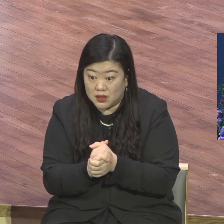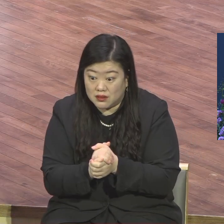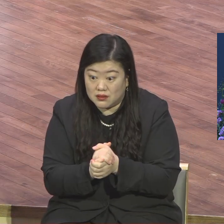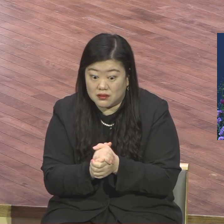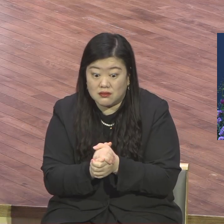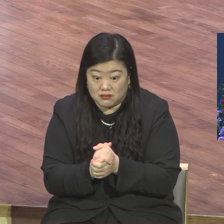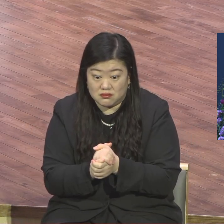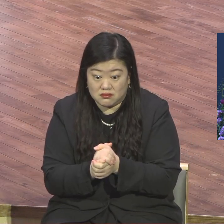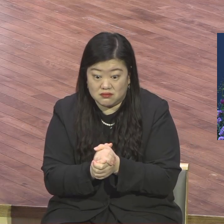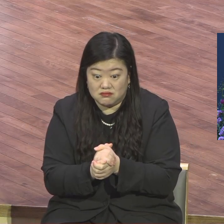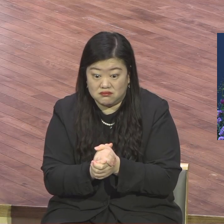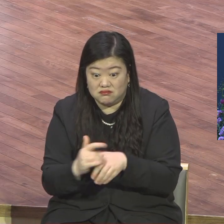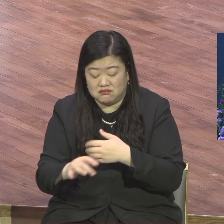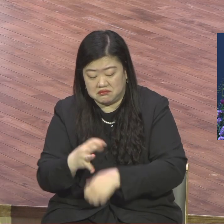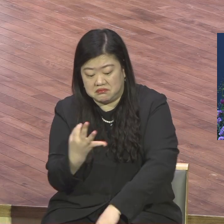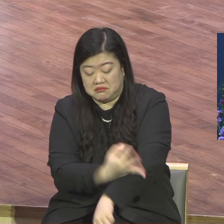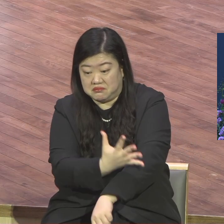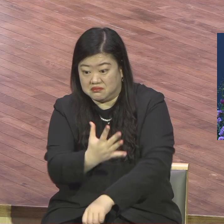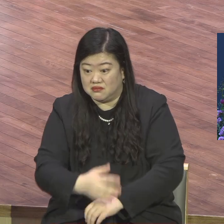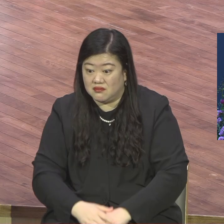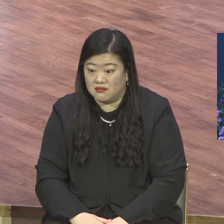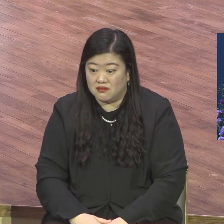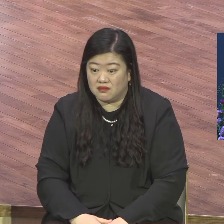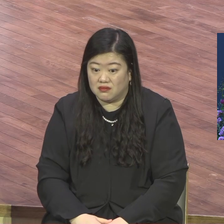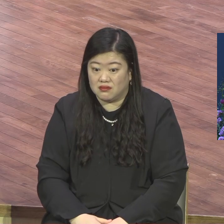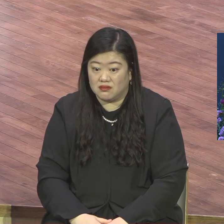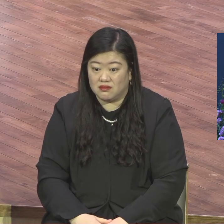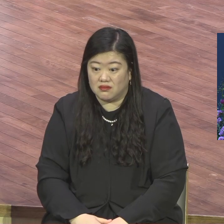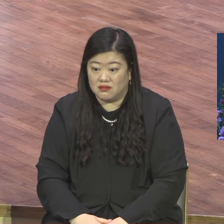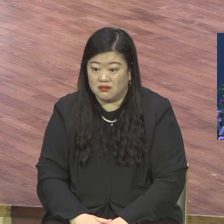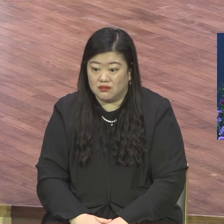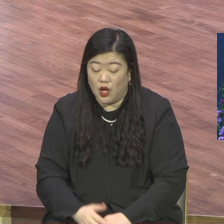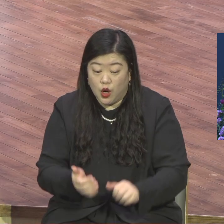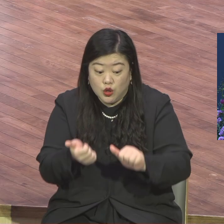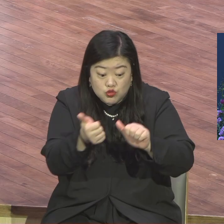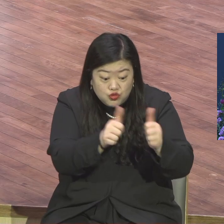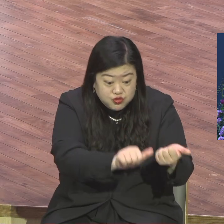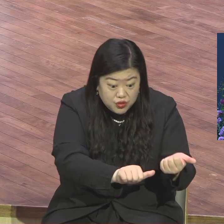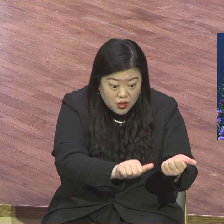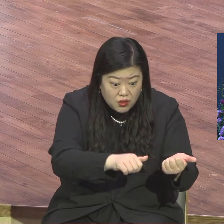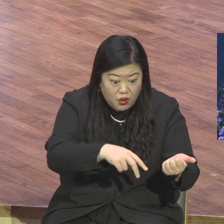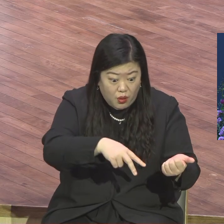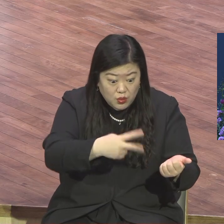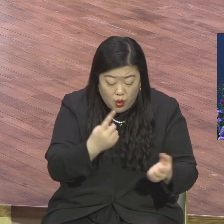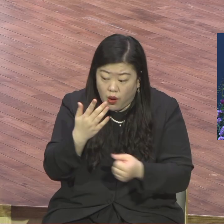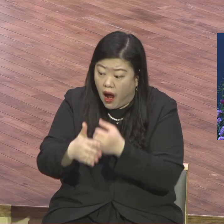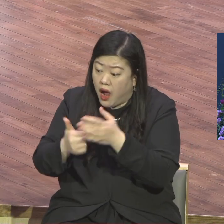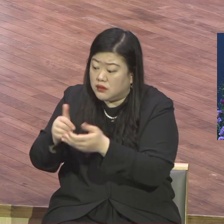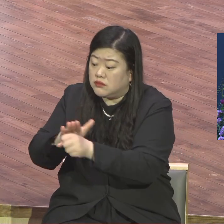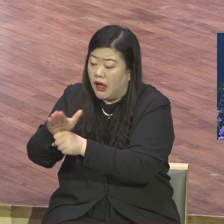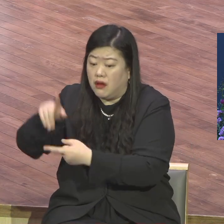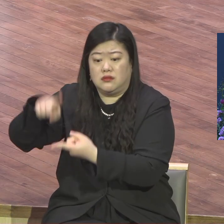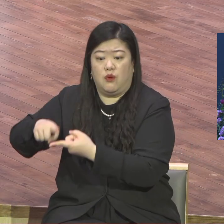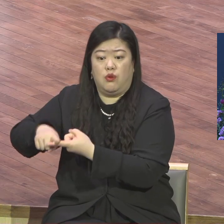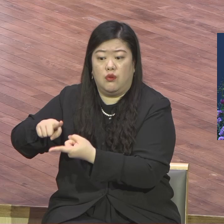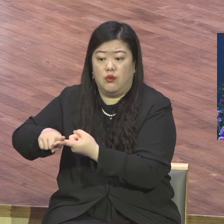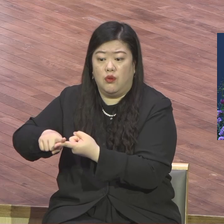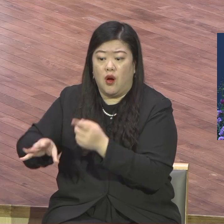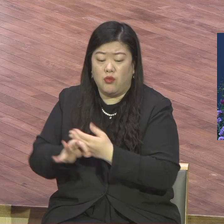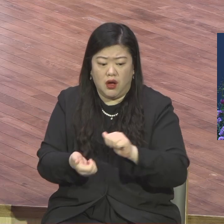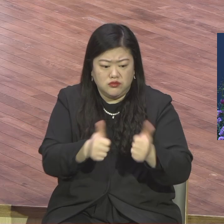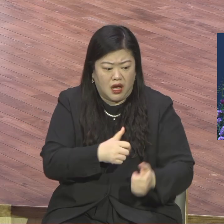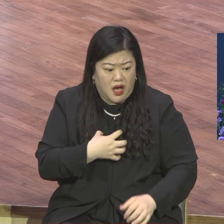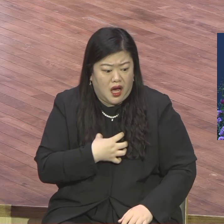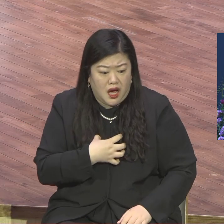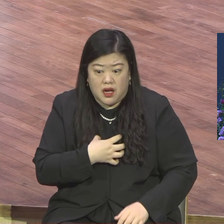끝난 거 아니에요? 죽음도 끊을 수 없는데 뭐 갈등할 게 뭐가 있어요? 속지 마시고